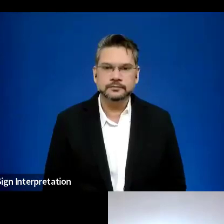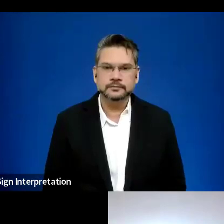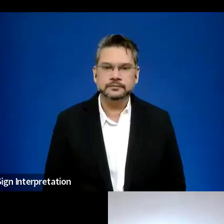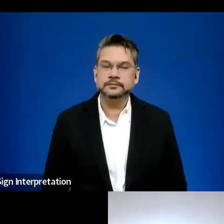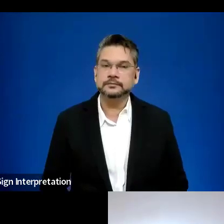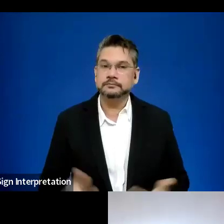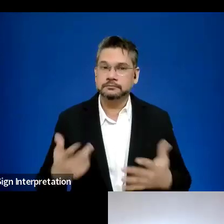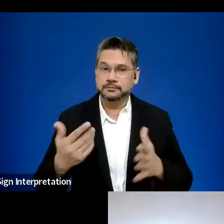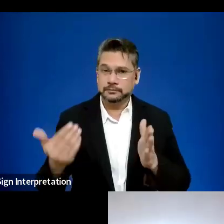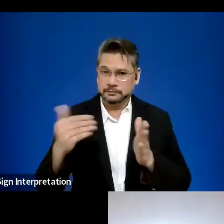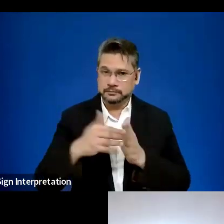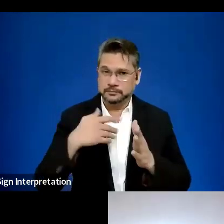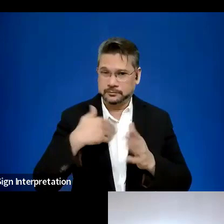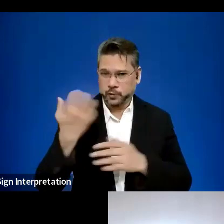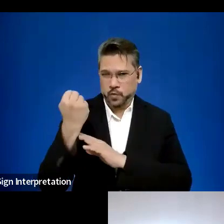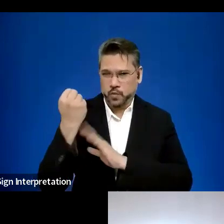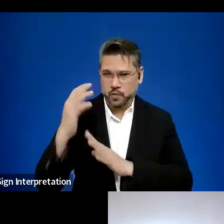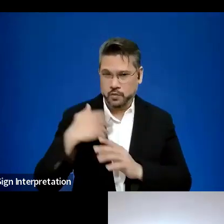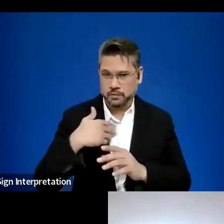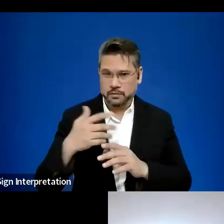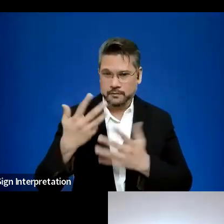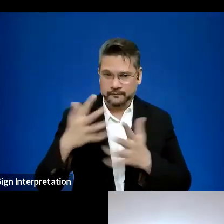你可以讲大声一点吗？